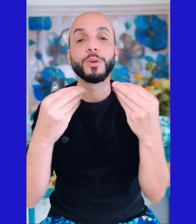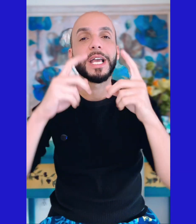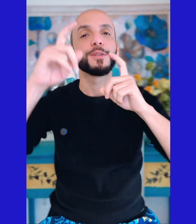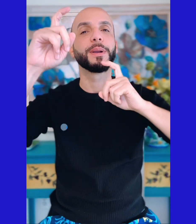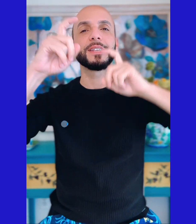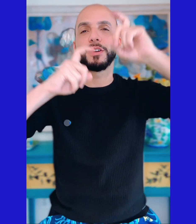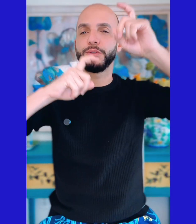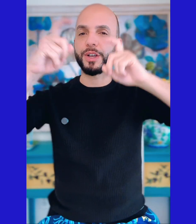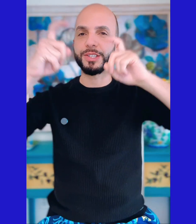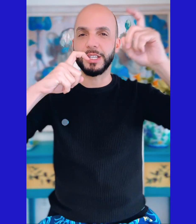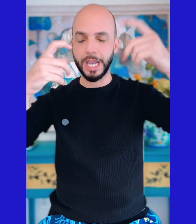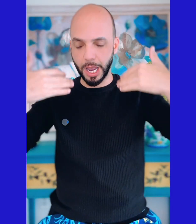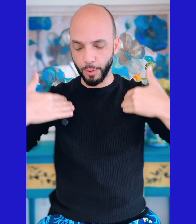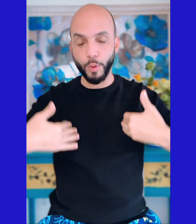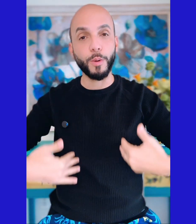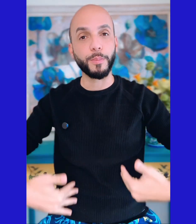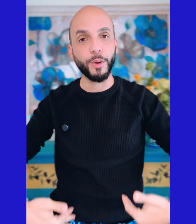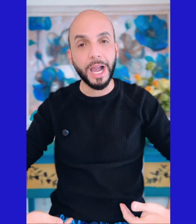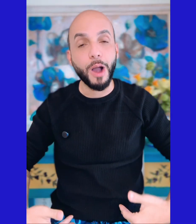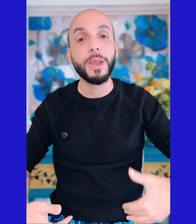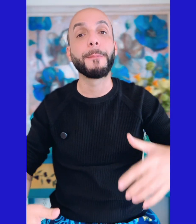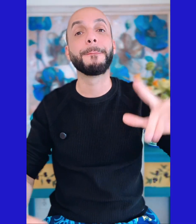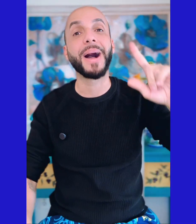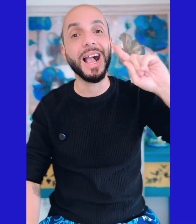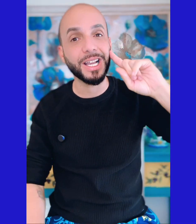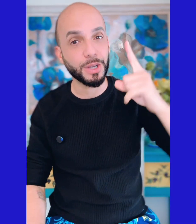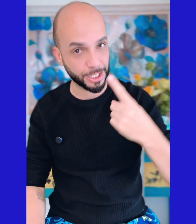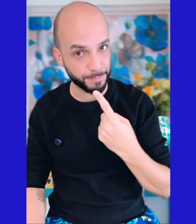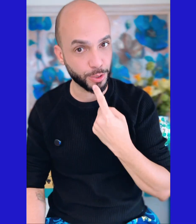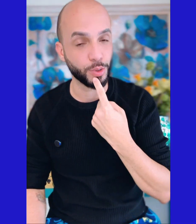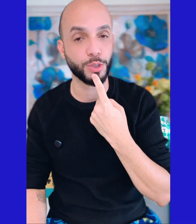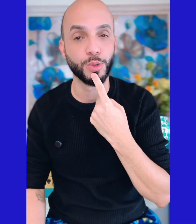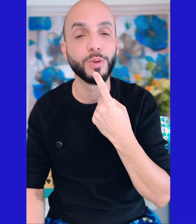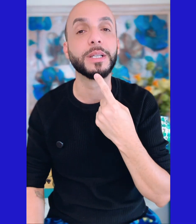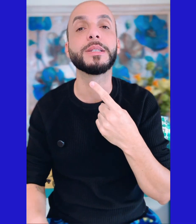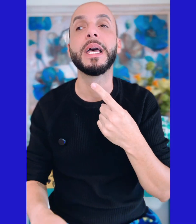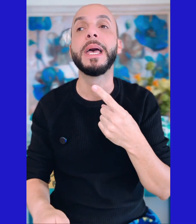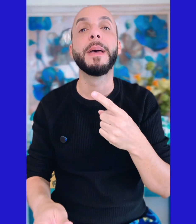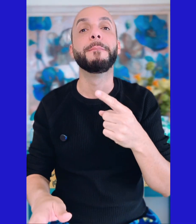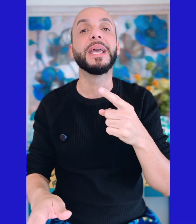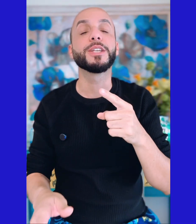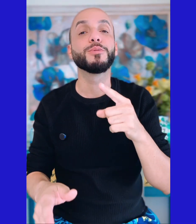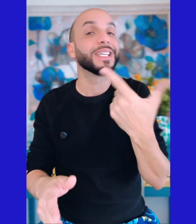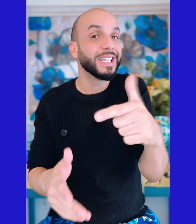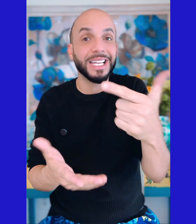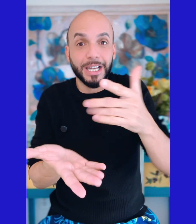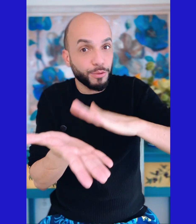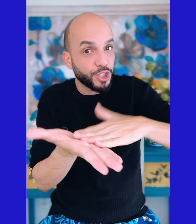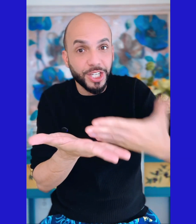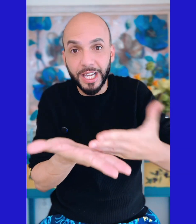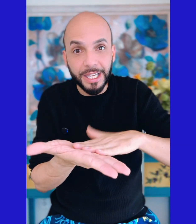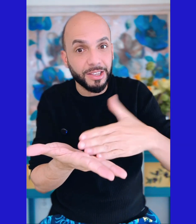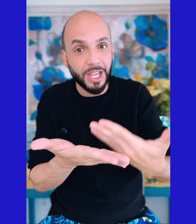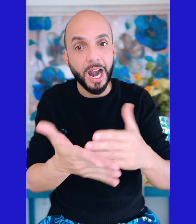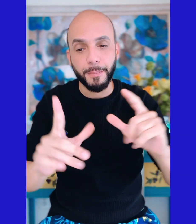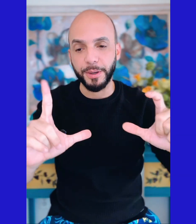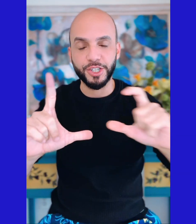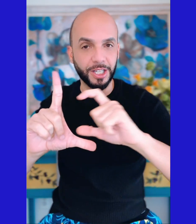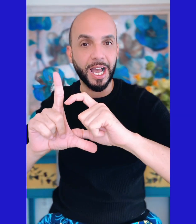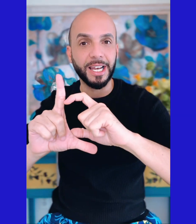né, expressão facial, corporal, e para as pessoas surdas, mesmo que não tinha intérprete ali,